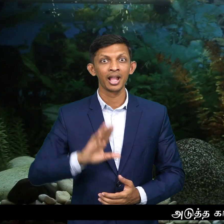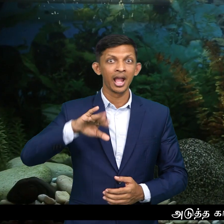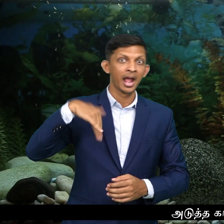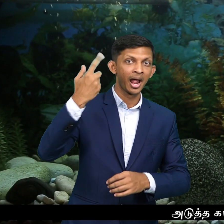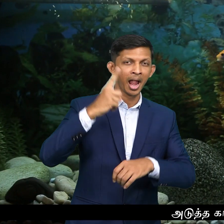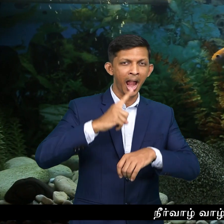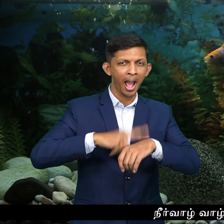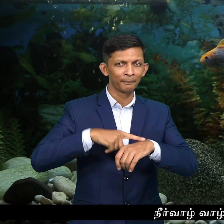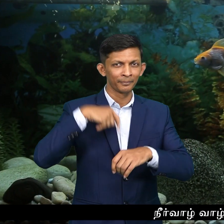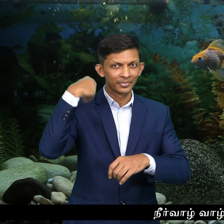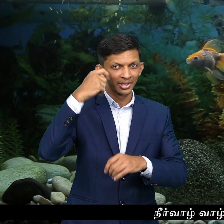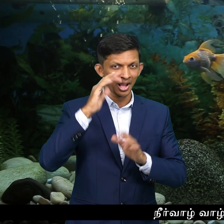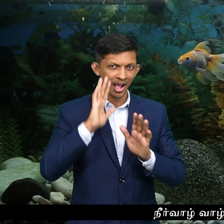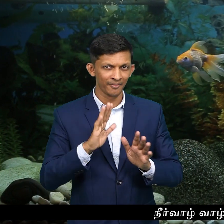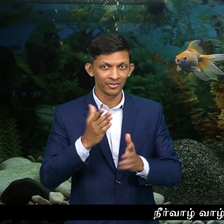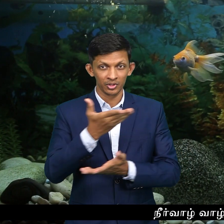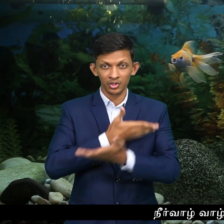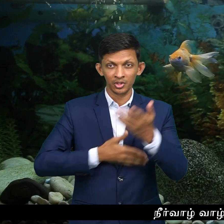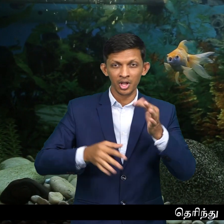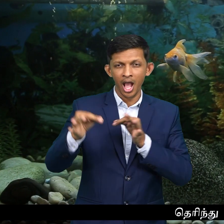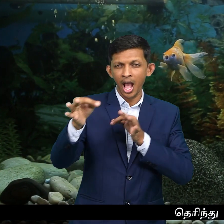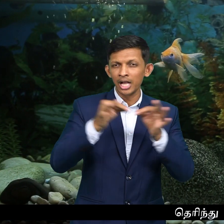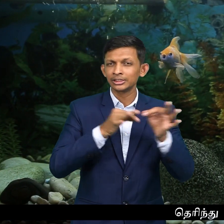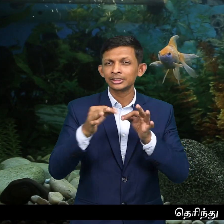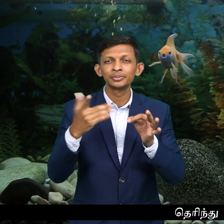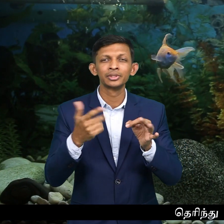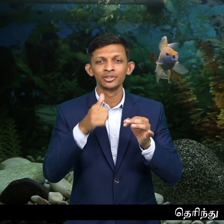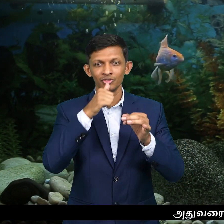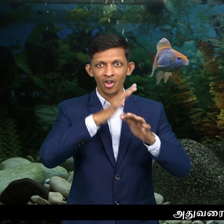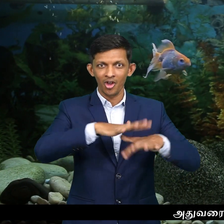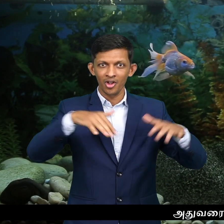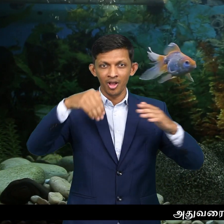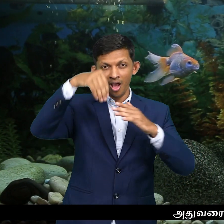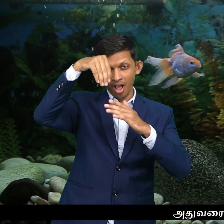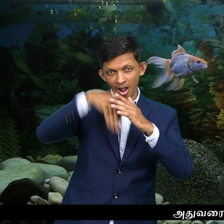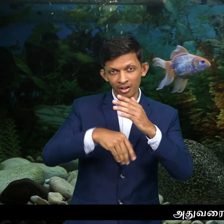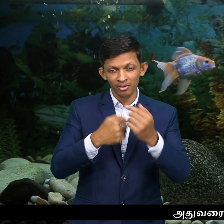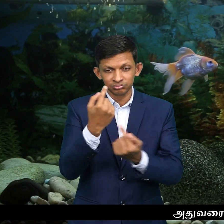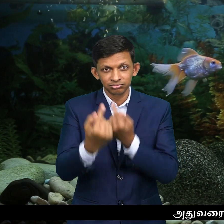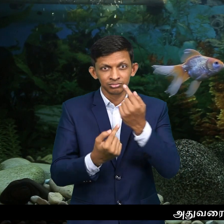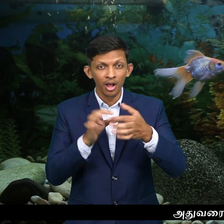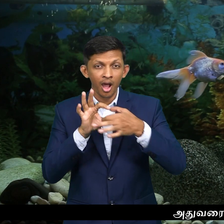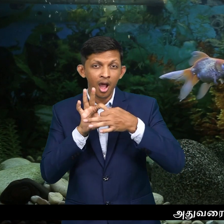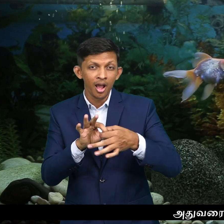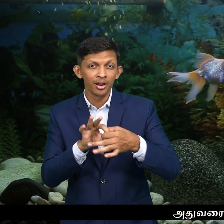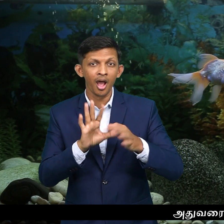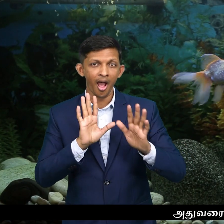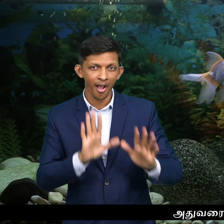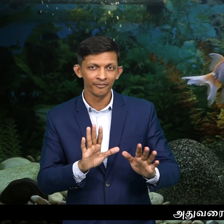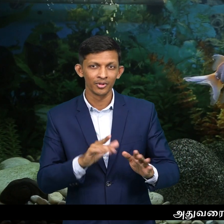அடுத்த காணொளியில் நீர்வாழ் வாழ்விடங்களை பற்றி தெரிந்து கொள்வோம். அதுவரை காத்திருங்கள்.